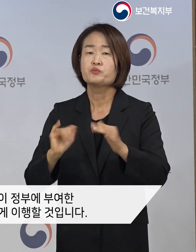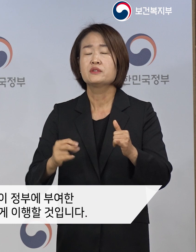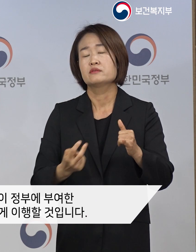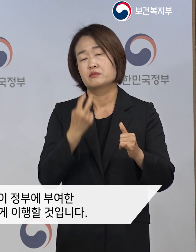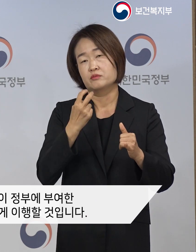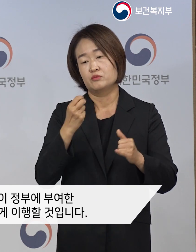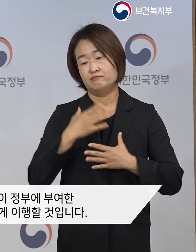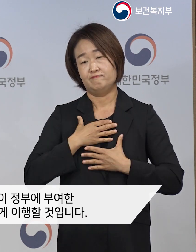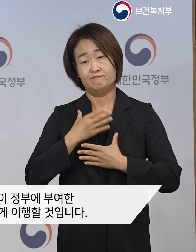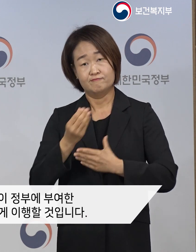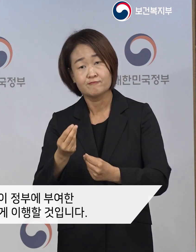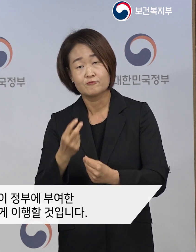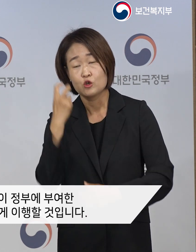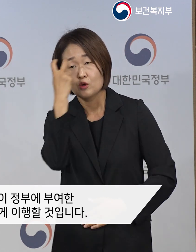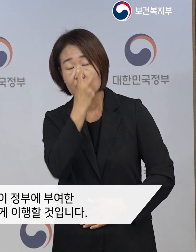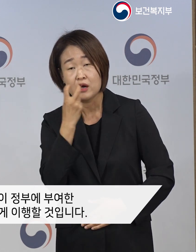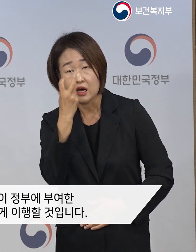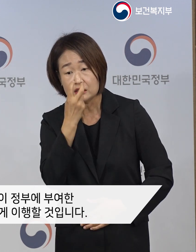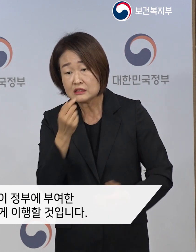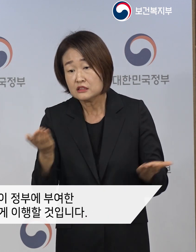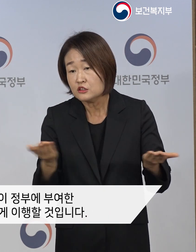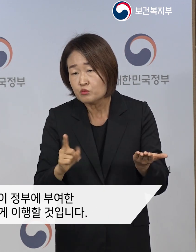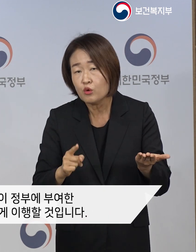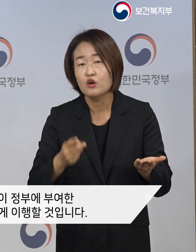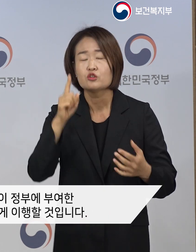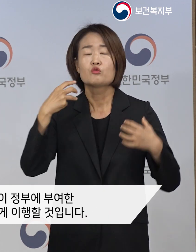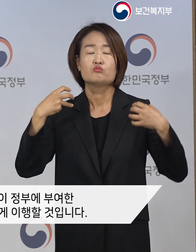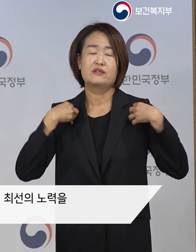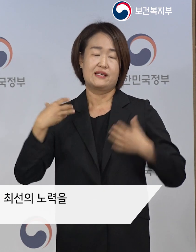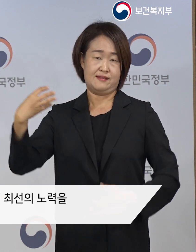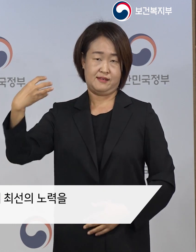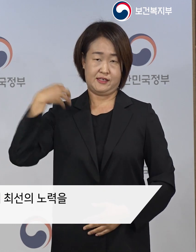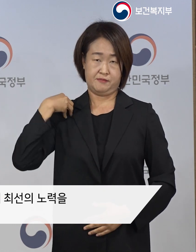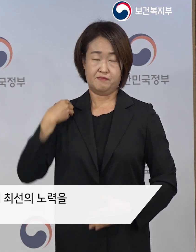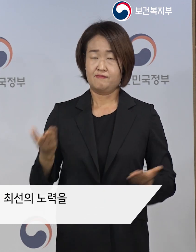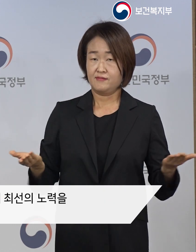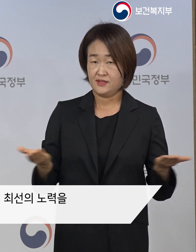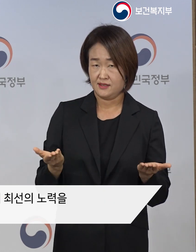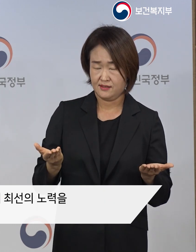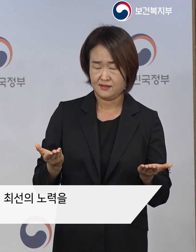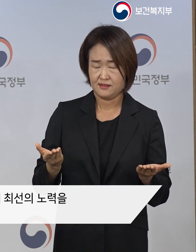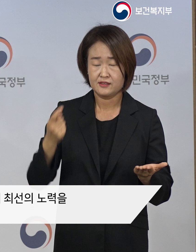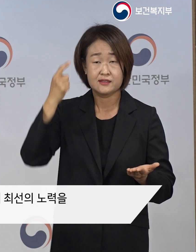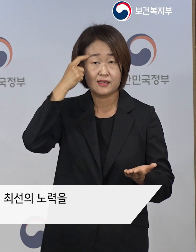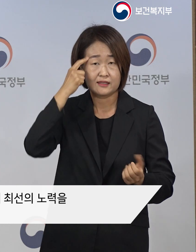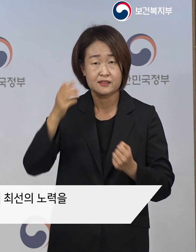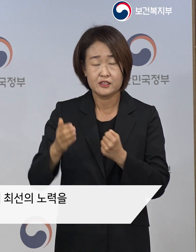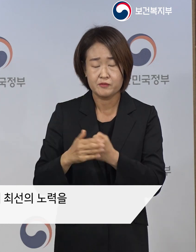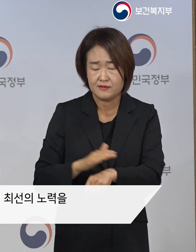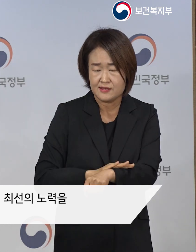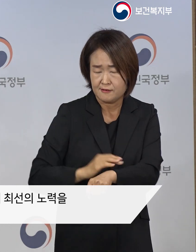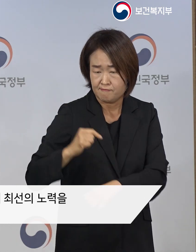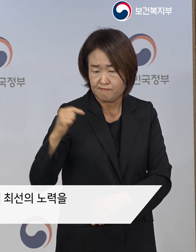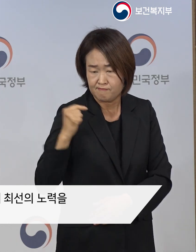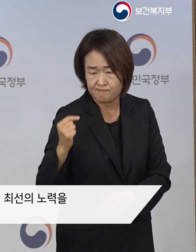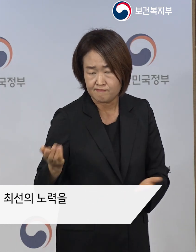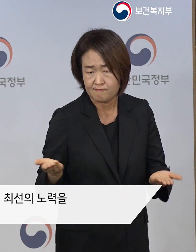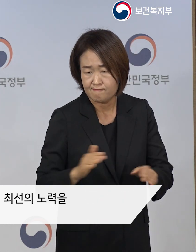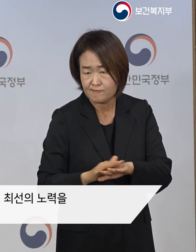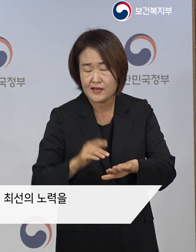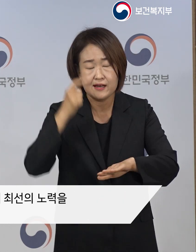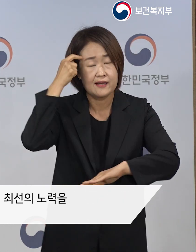의무이며 정부는 이를 엄격하게 이행할 것입니다. 당면한 위기를 극복하기 위해 정부와